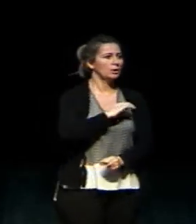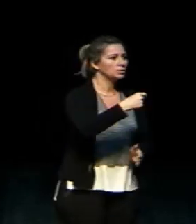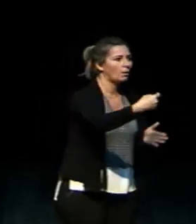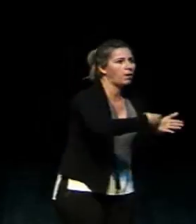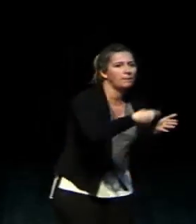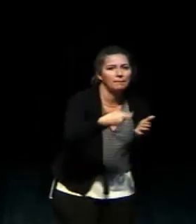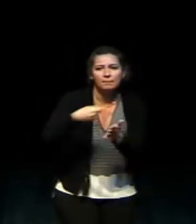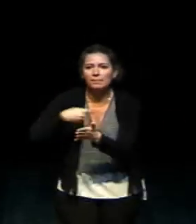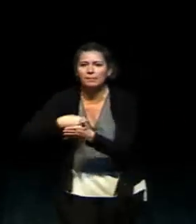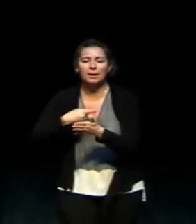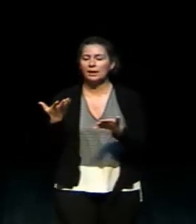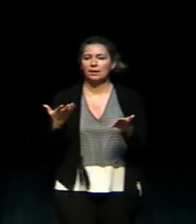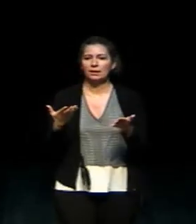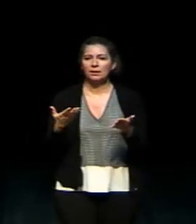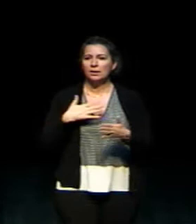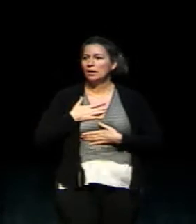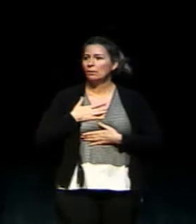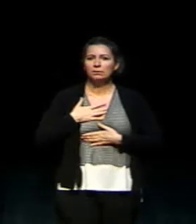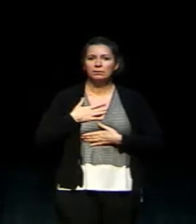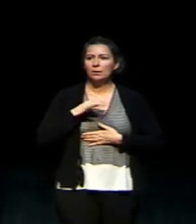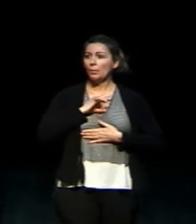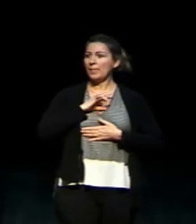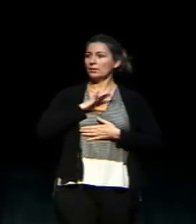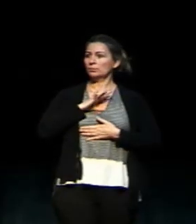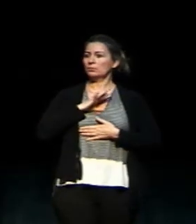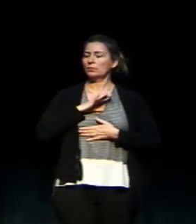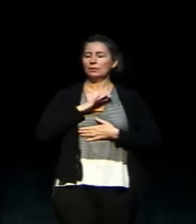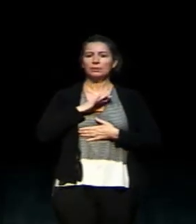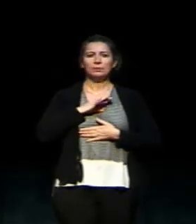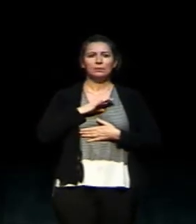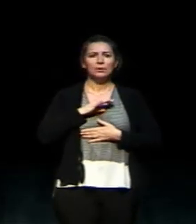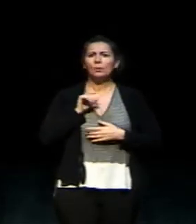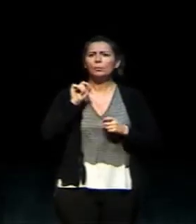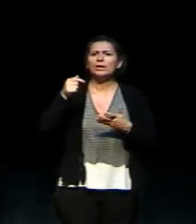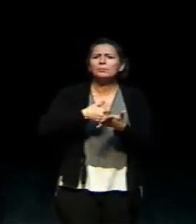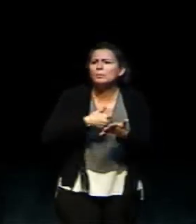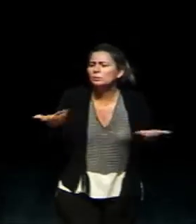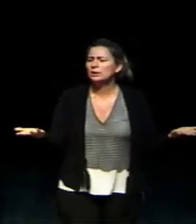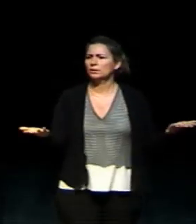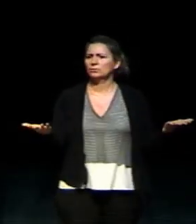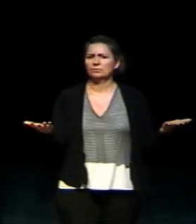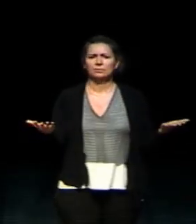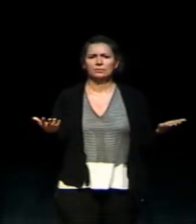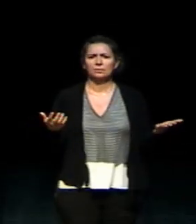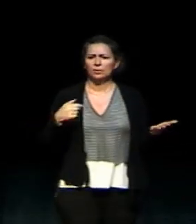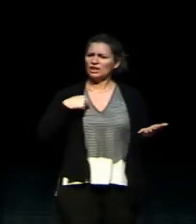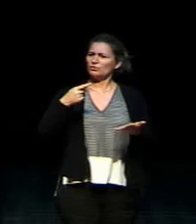foi a minha vez, o policial me bombardeou de perguntas e eu fiquei com medo. E eu me perguntando